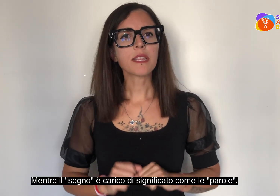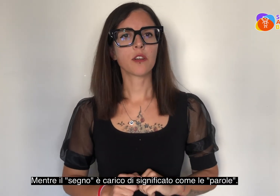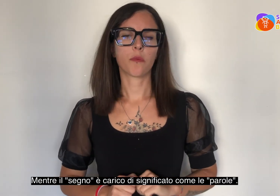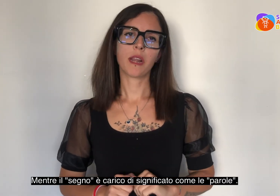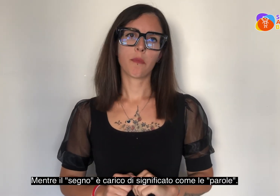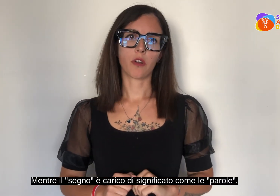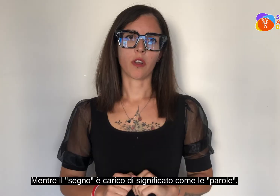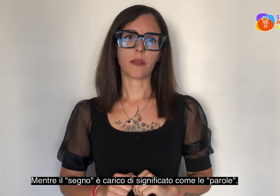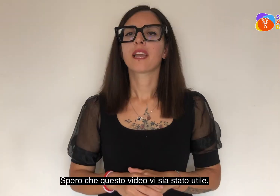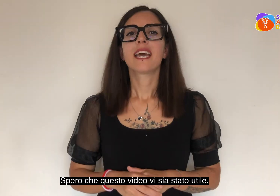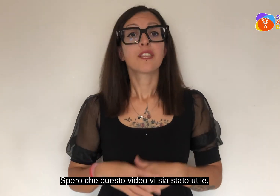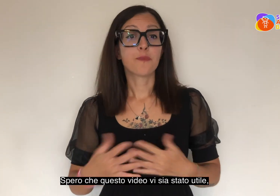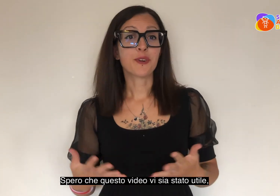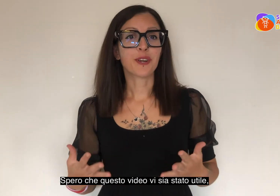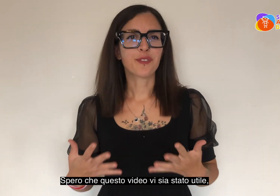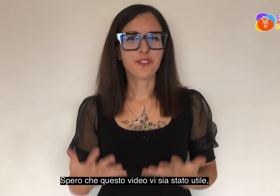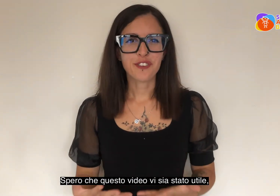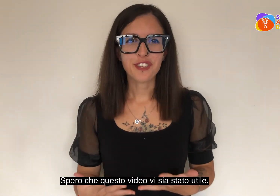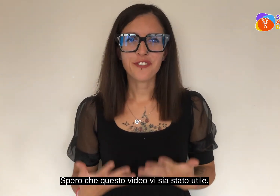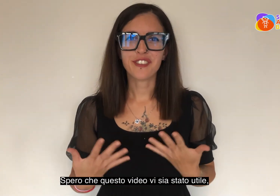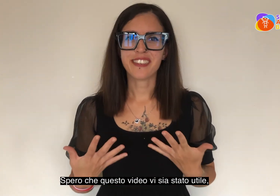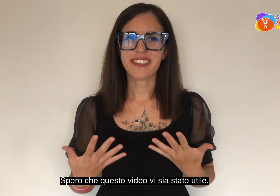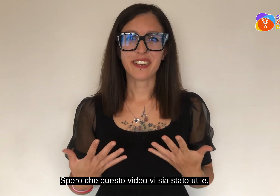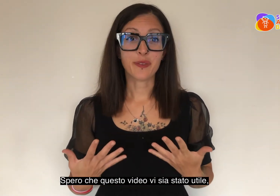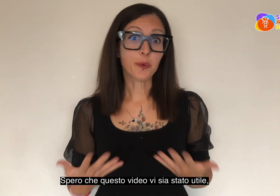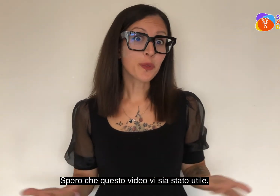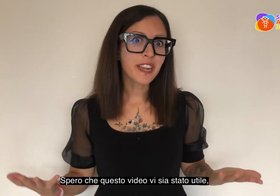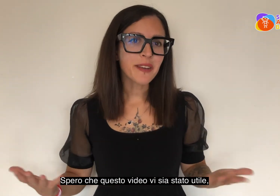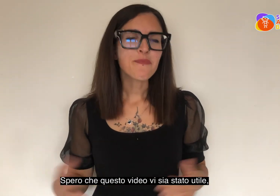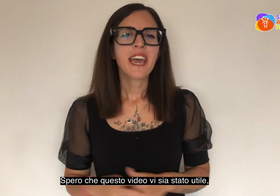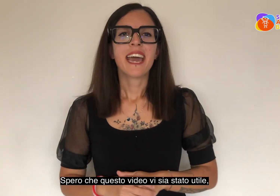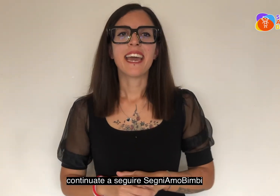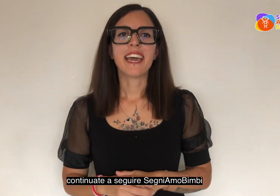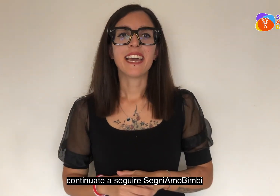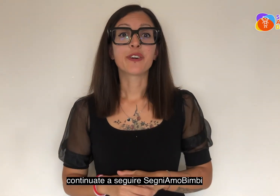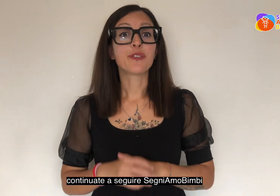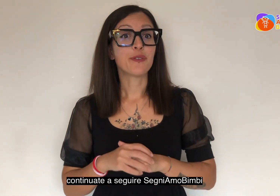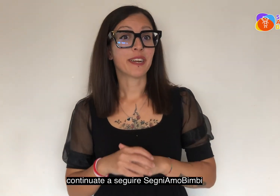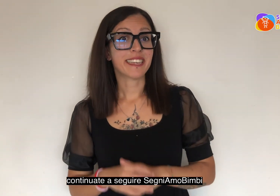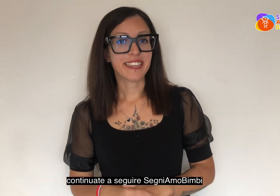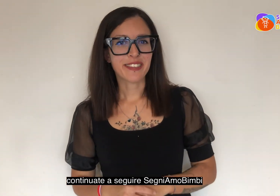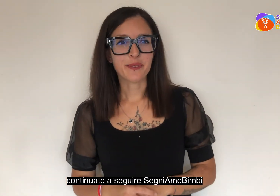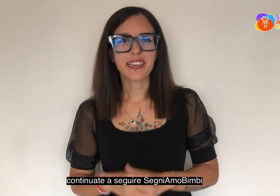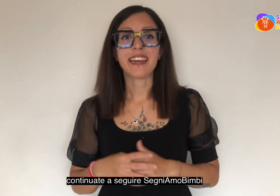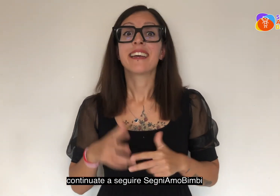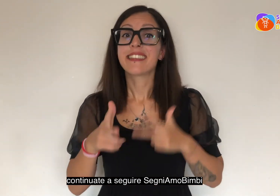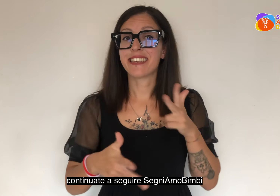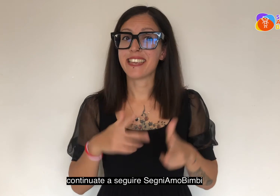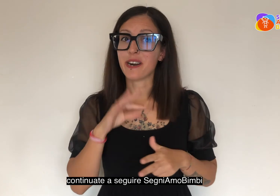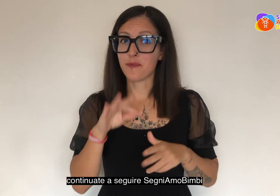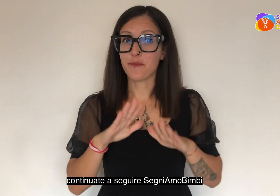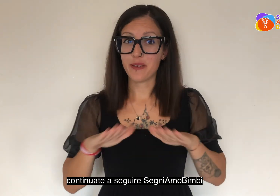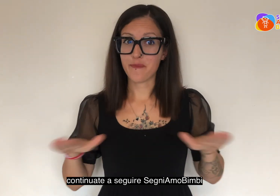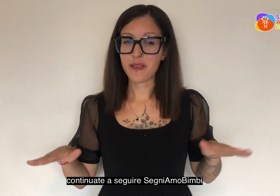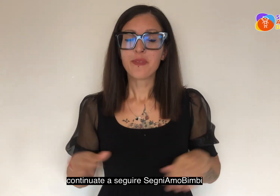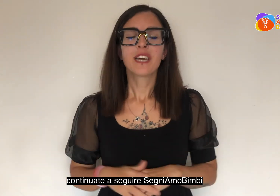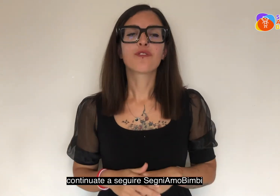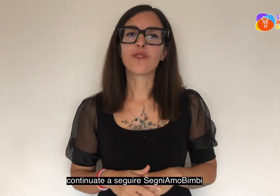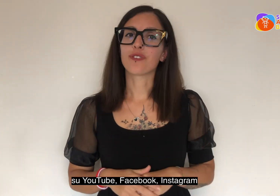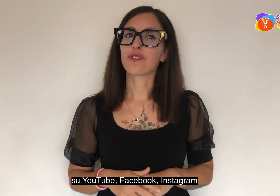come le parole. Spero che questo video vi sia stato utile e continuate a seguire Segniamo Bimbi sul nostro